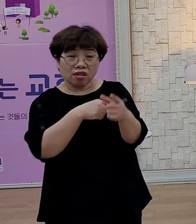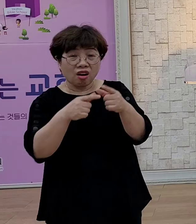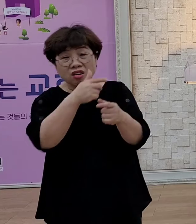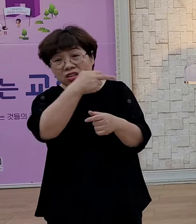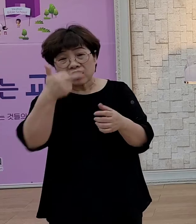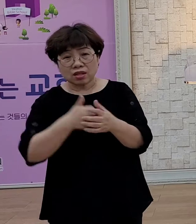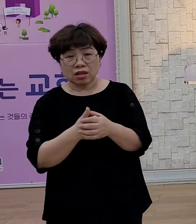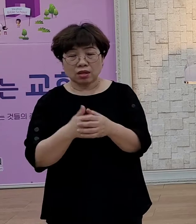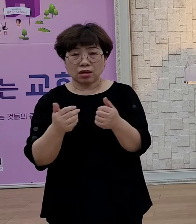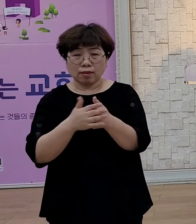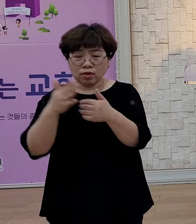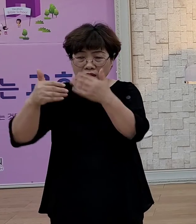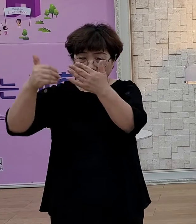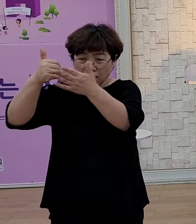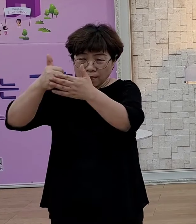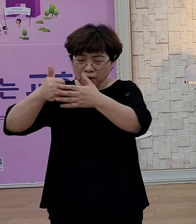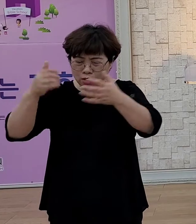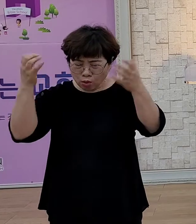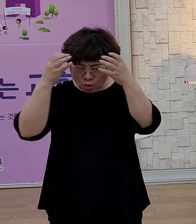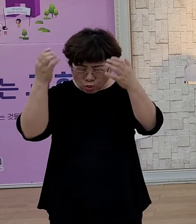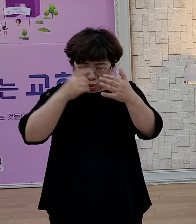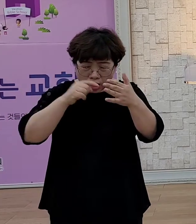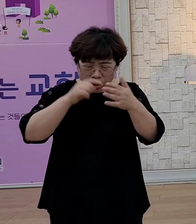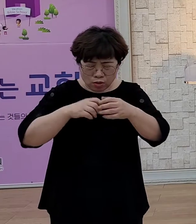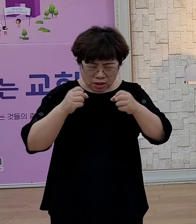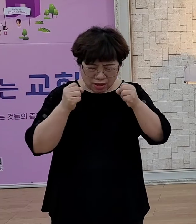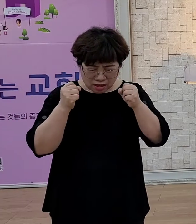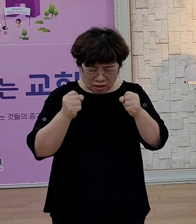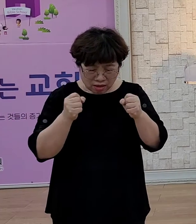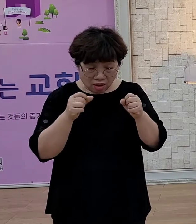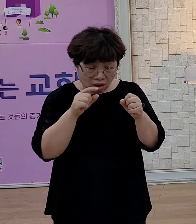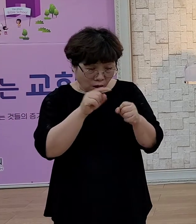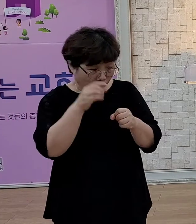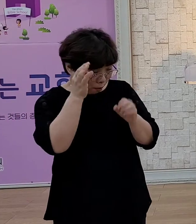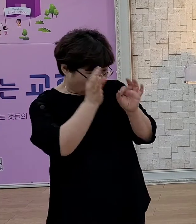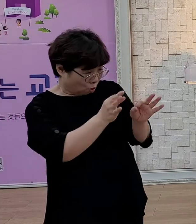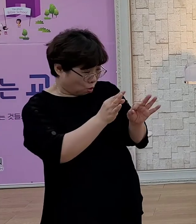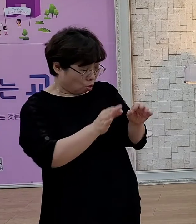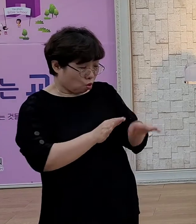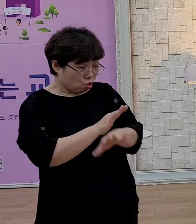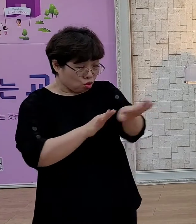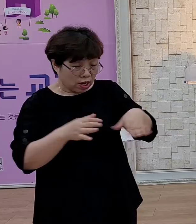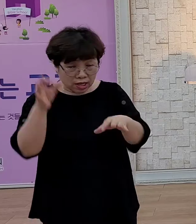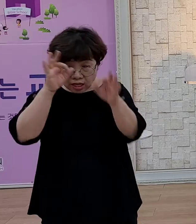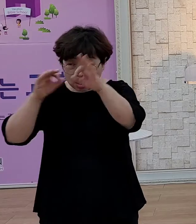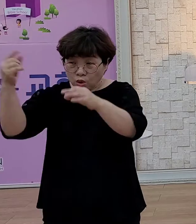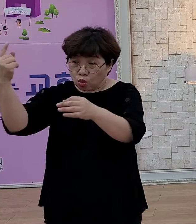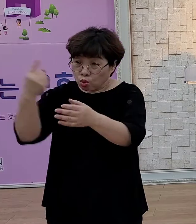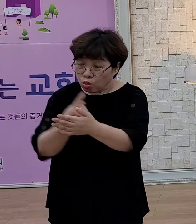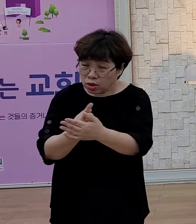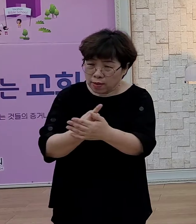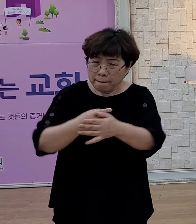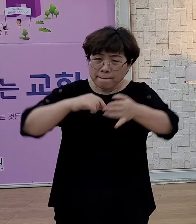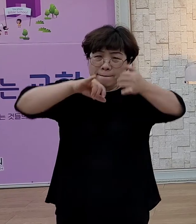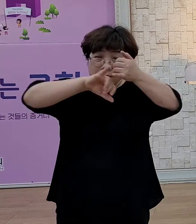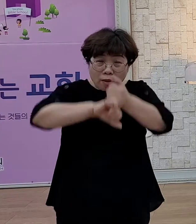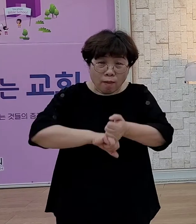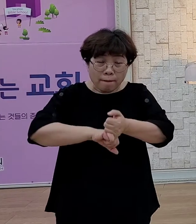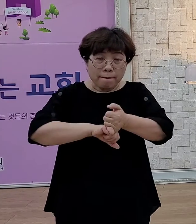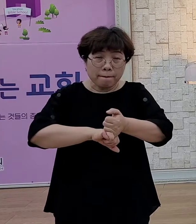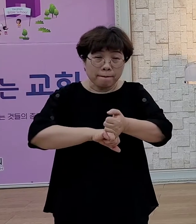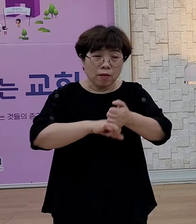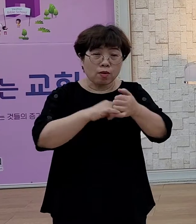반드시 이 고통 가운데, 어려움 가운데 있는 것을 보시고 우리에게 찾아오셔서 반드시 그